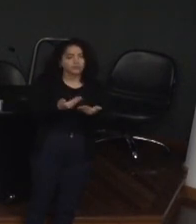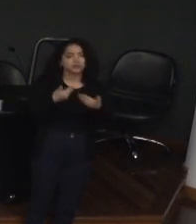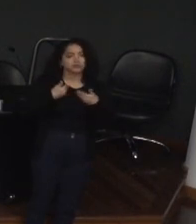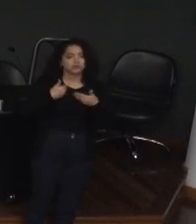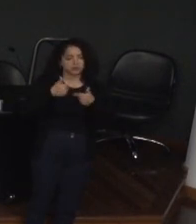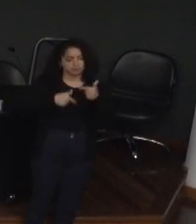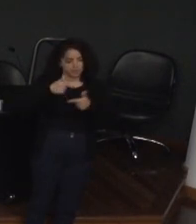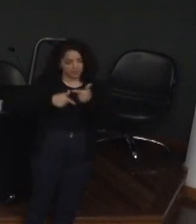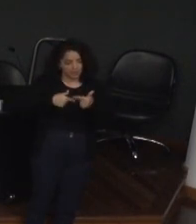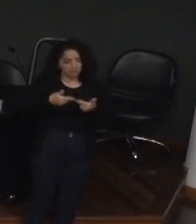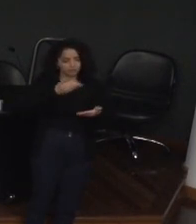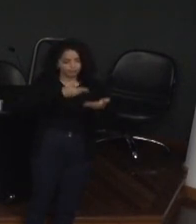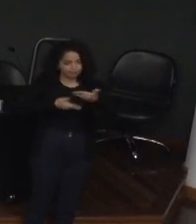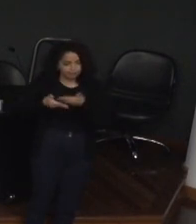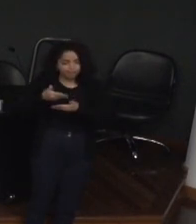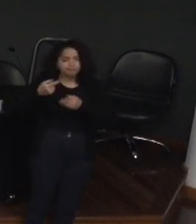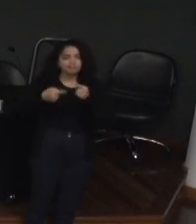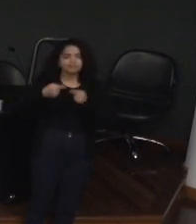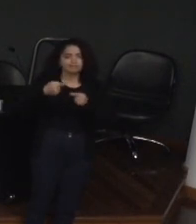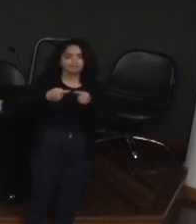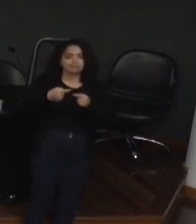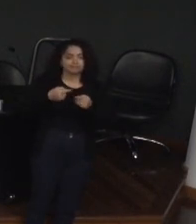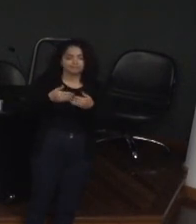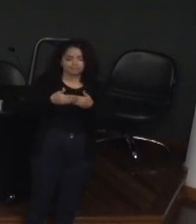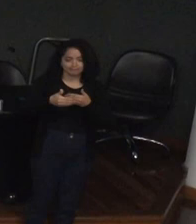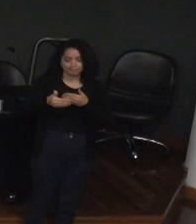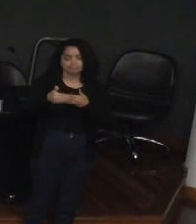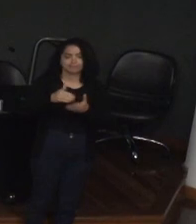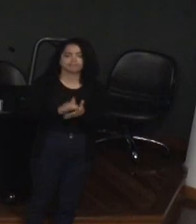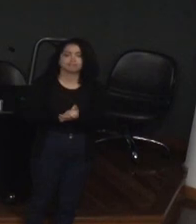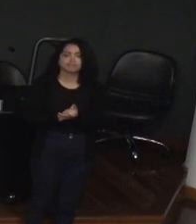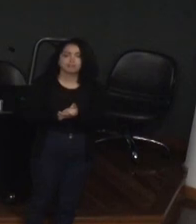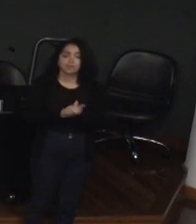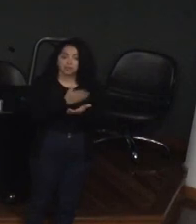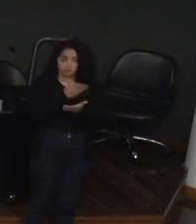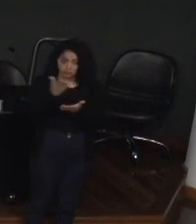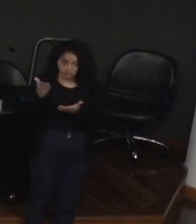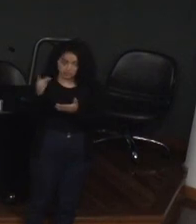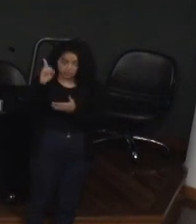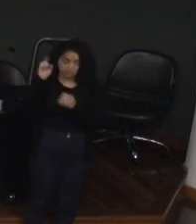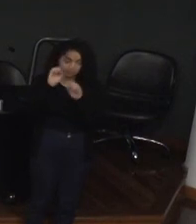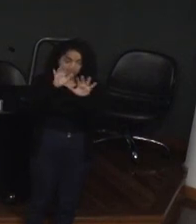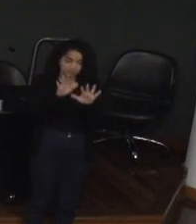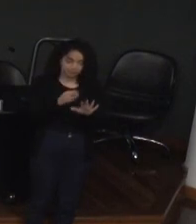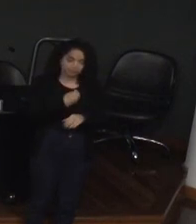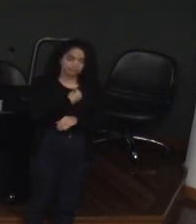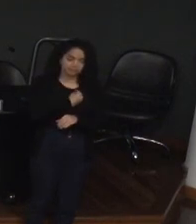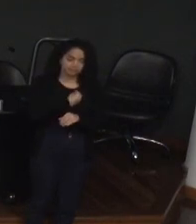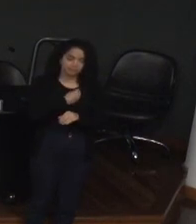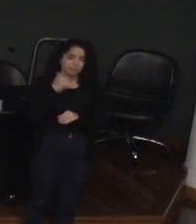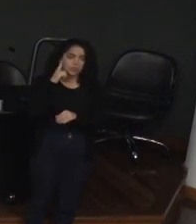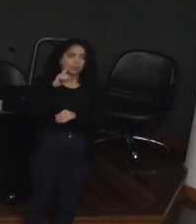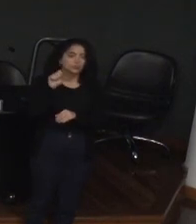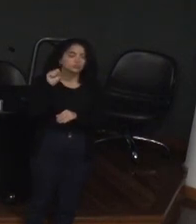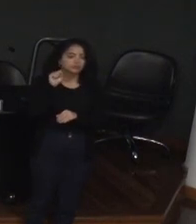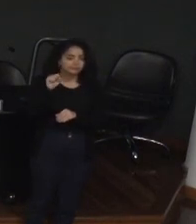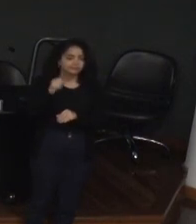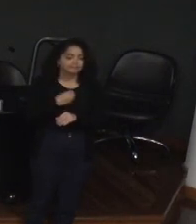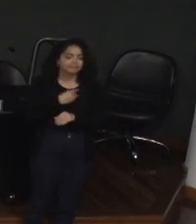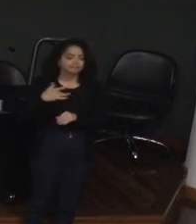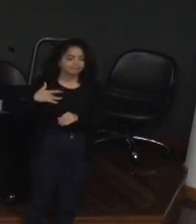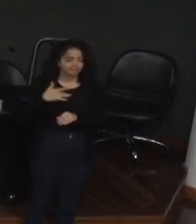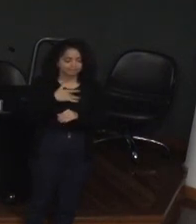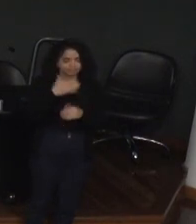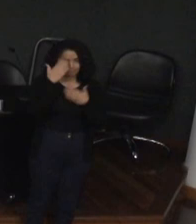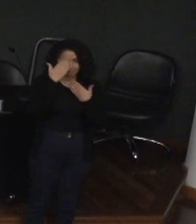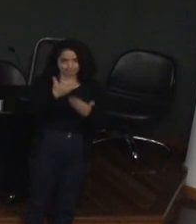com vocês dialogar um pouquinho sobre esse tema. Até a próxima, se Deus quiser. E vocês também fiquem com Deus e tenham uma vida aí de muito sucesso e muita saúde.